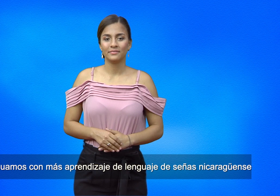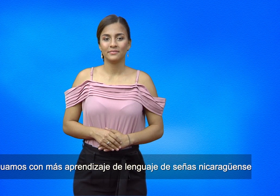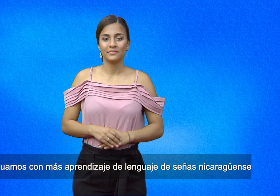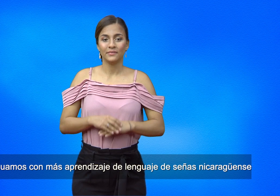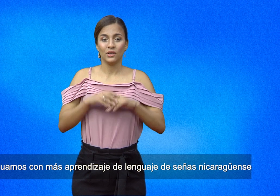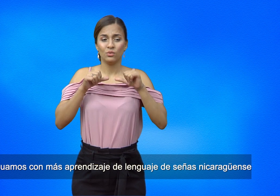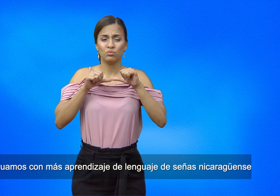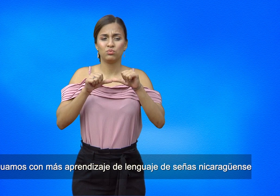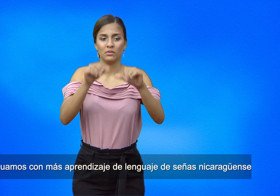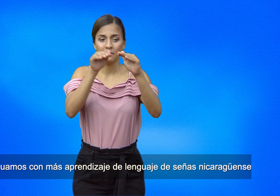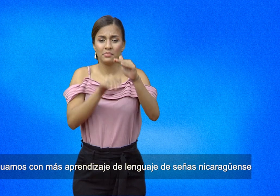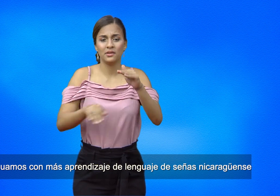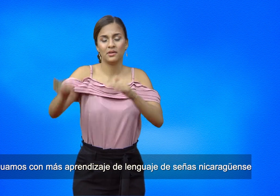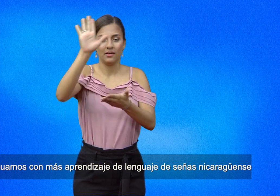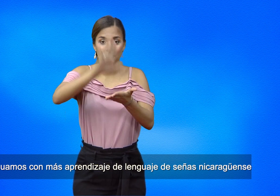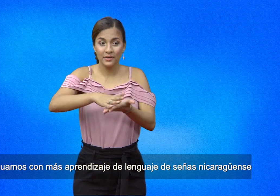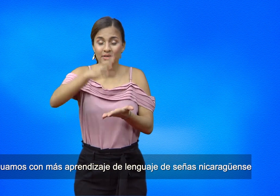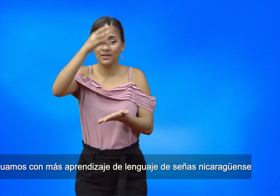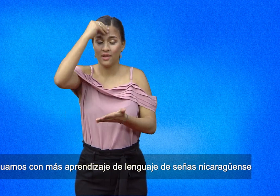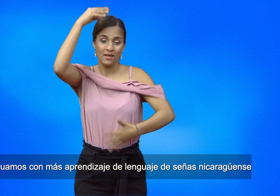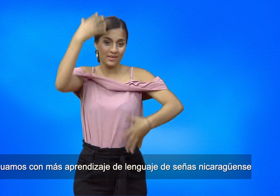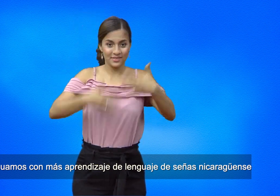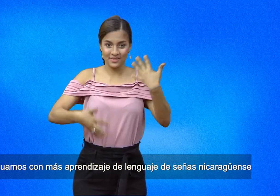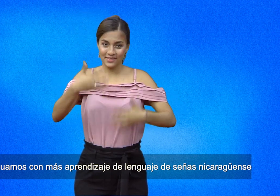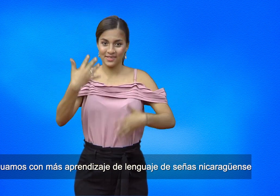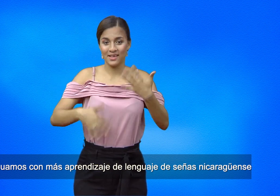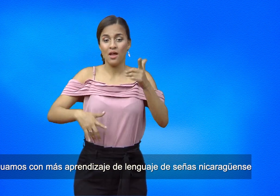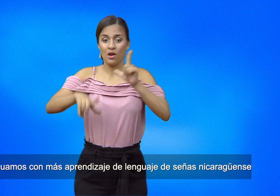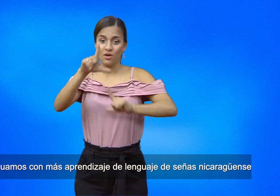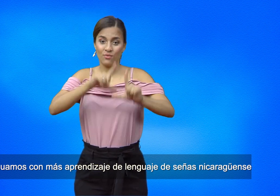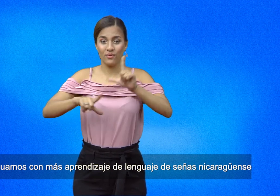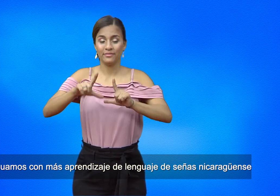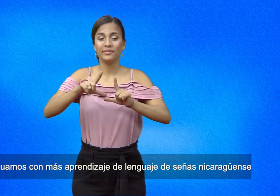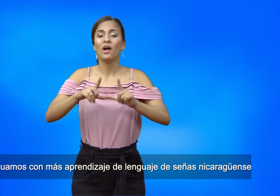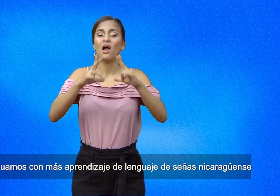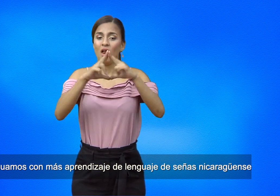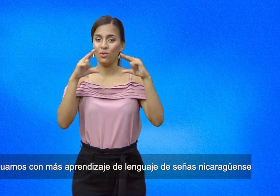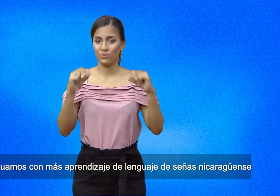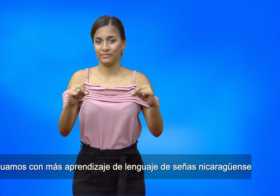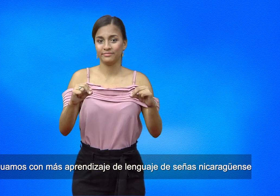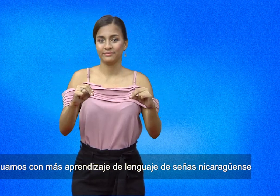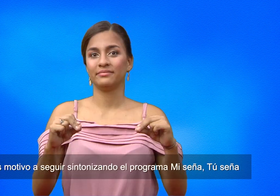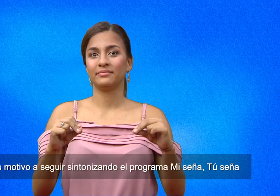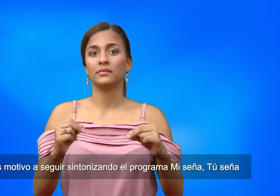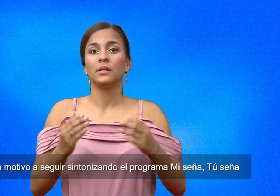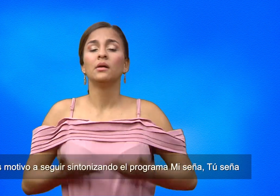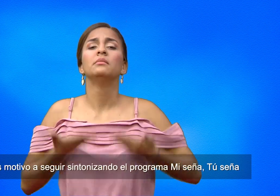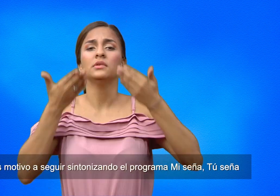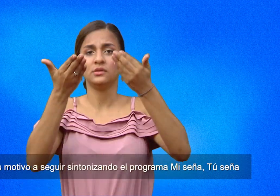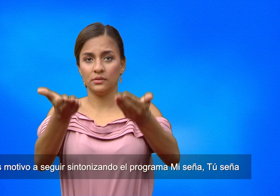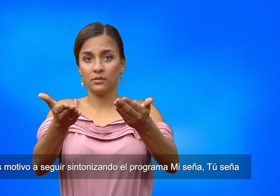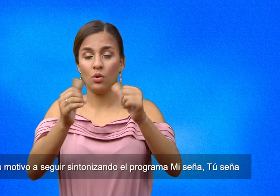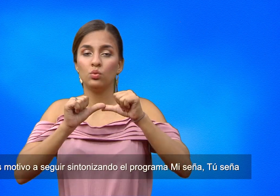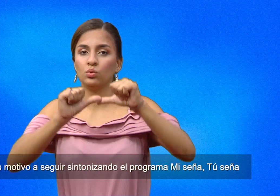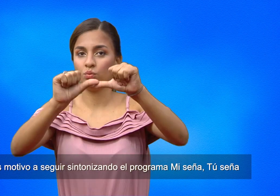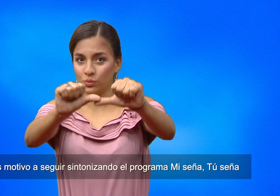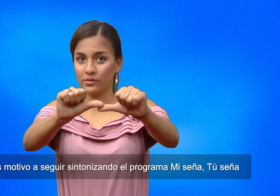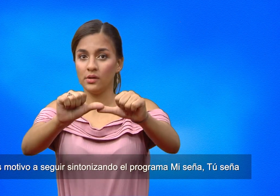continuando con más aprendizaje del lenguaje de señas y nicaragüense les motivó a seguir